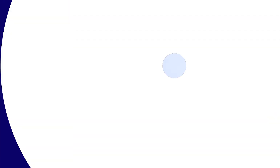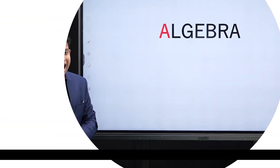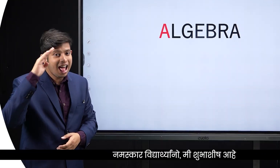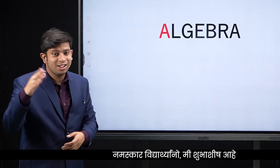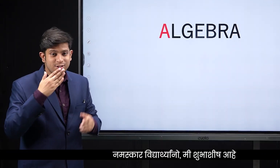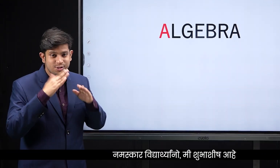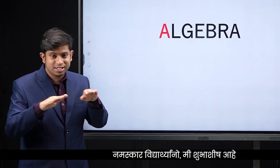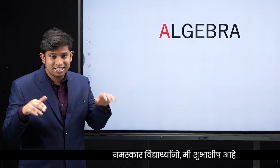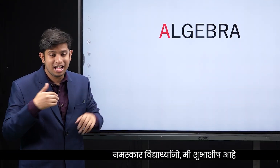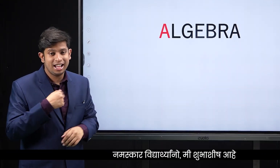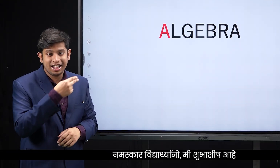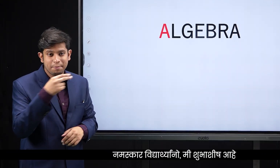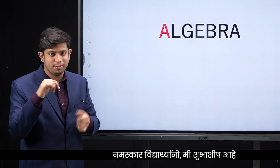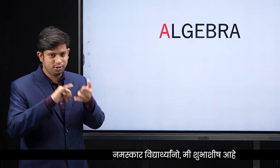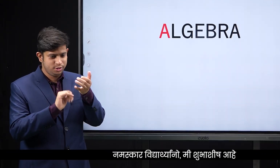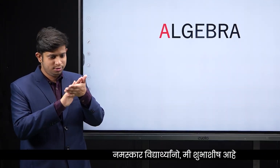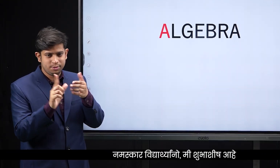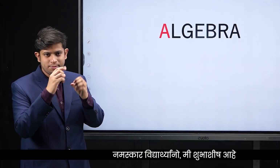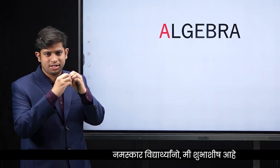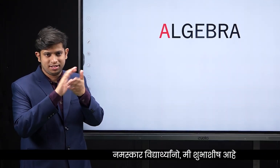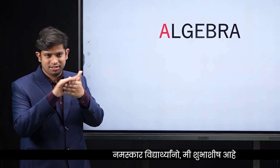नमस्कार विद्यार्थ्यांनो, मी शुभाशिष आहे.